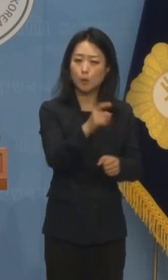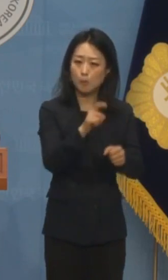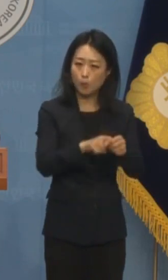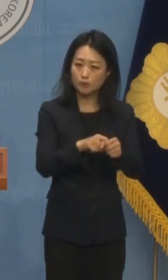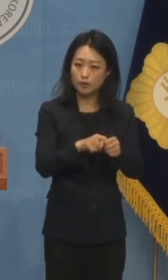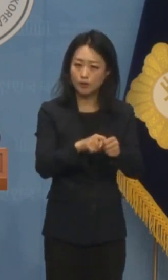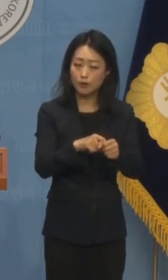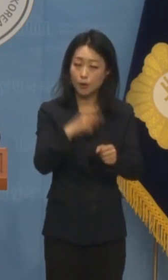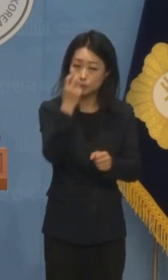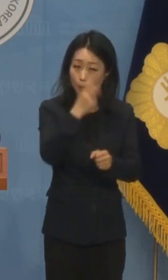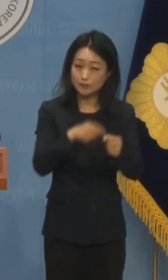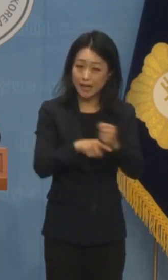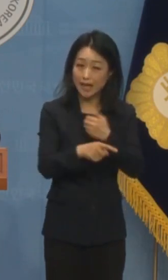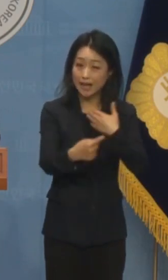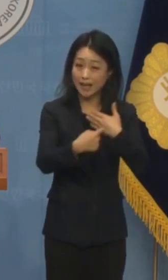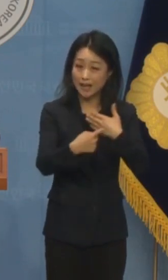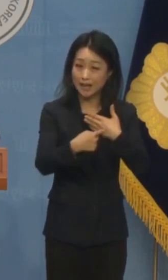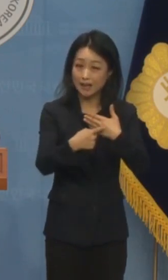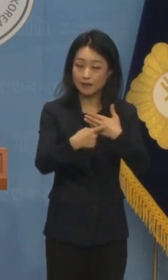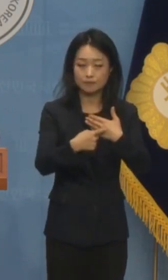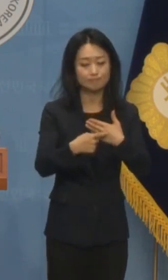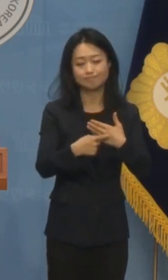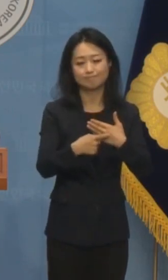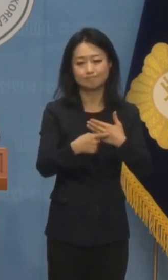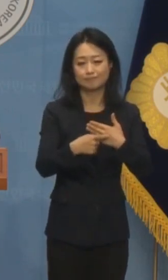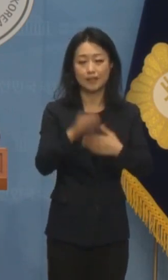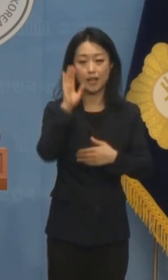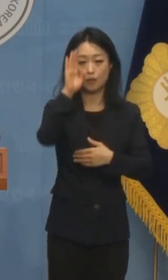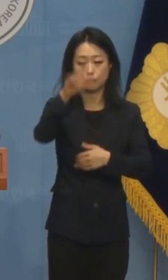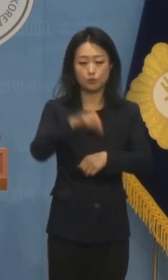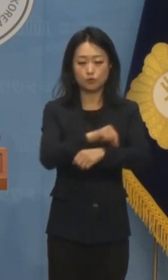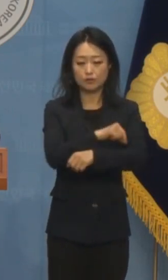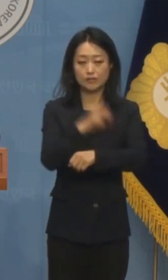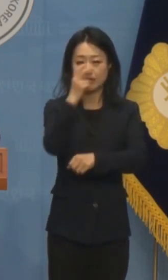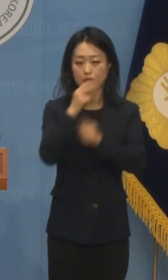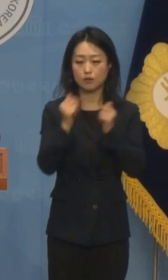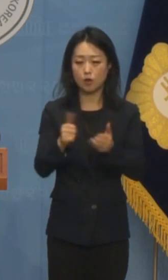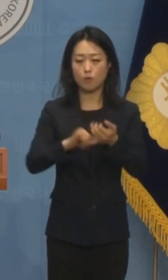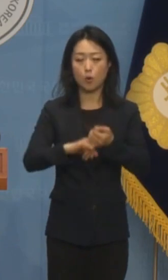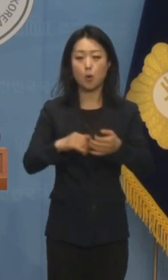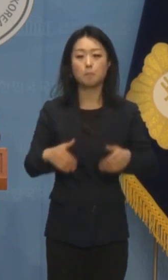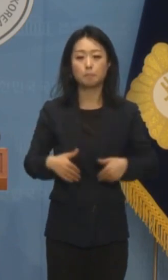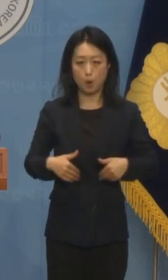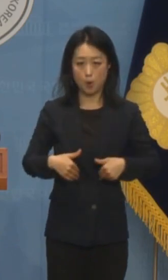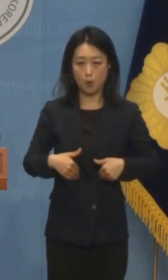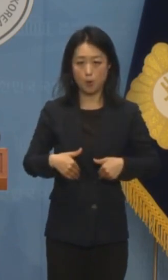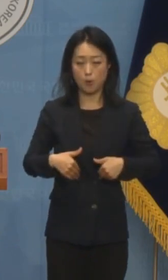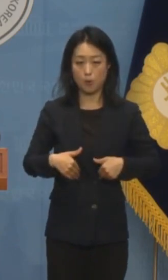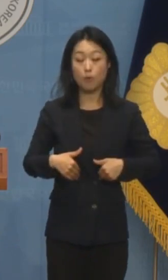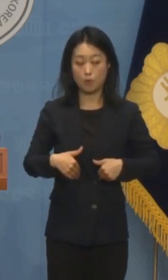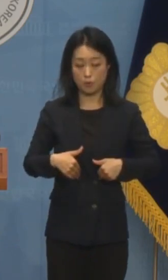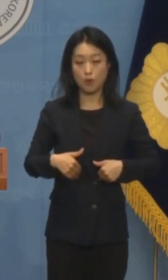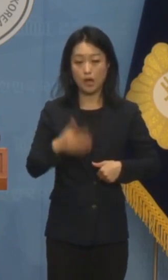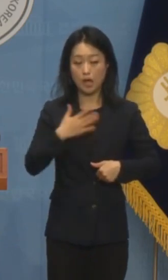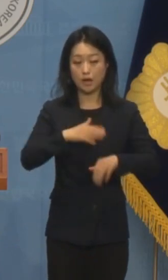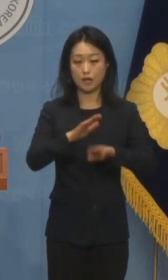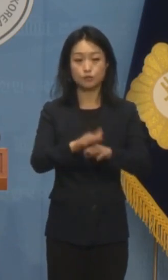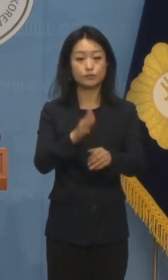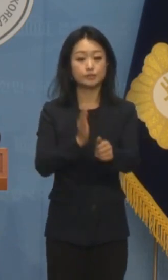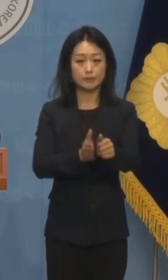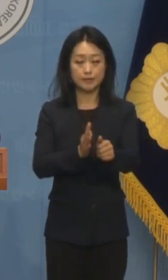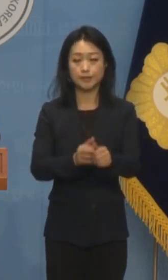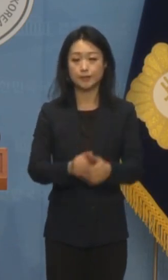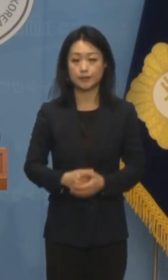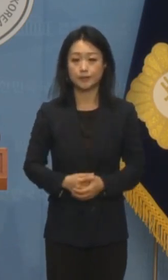끝난다면 특검 도입에 정당성만 확인시켜 줄 것임을 검찰은 각골 명심하기